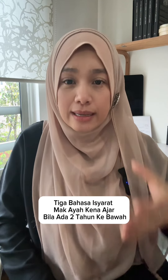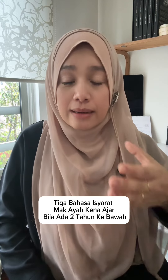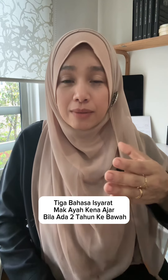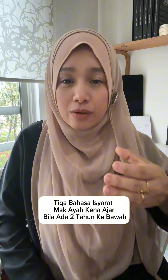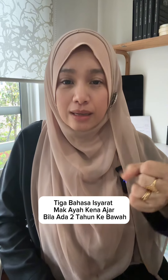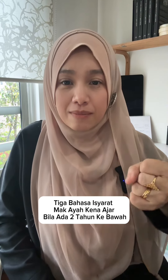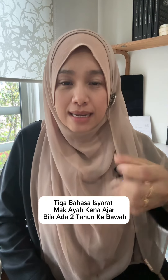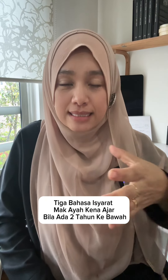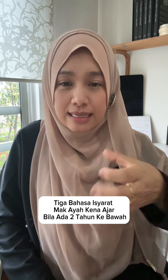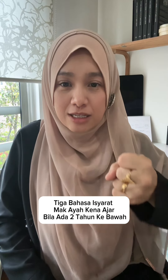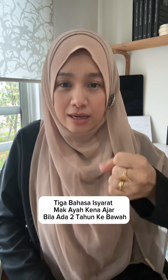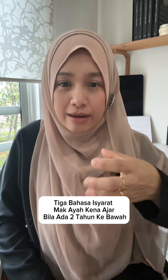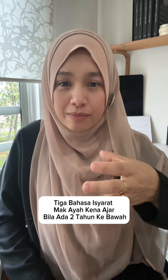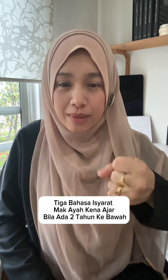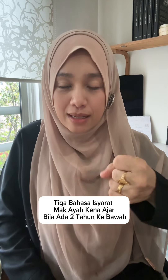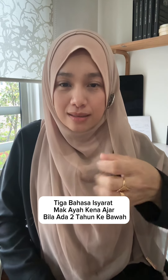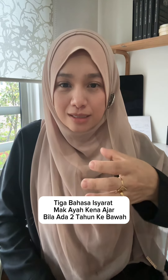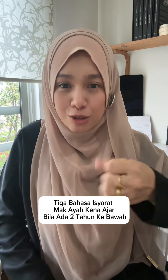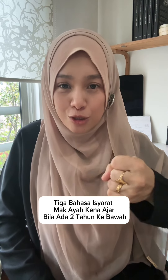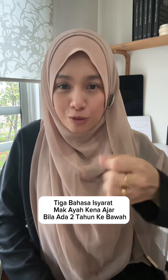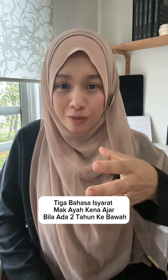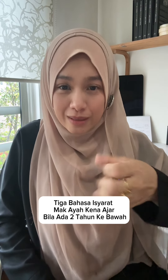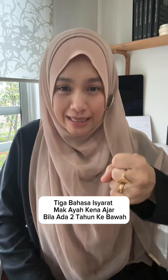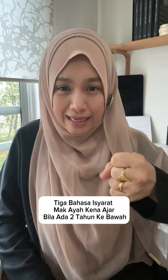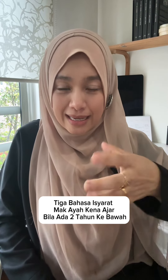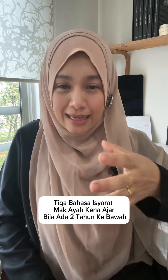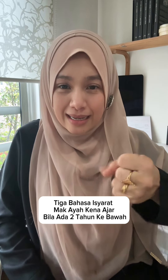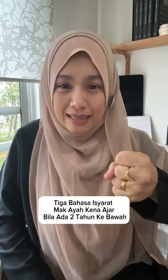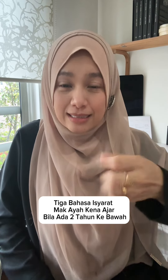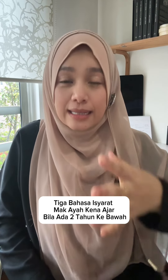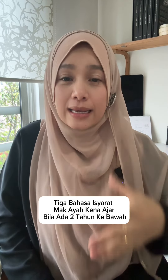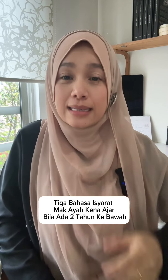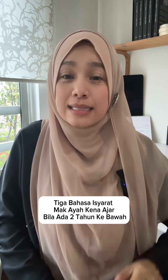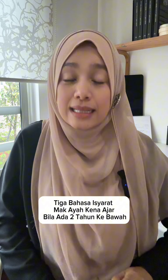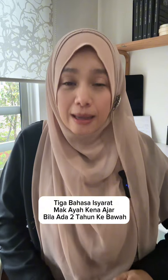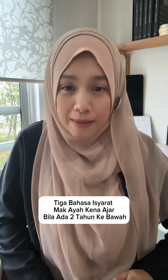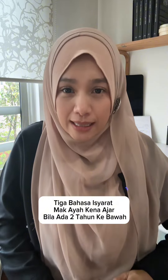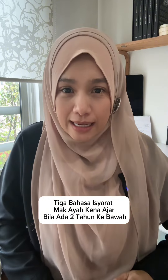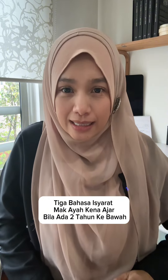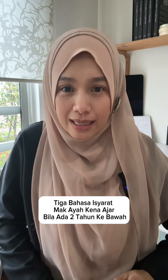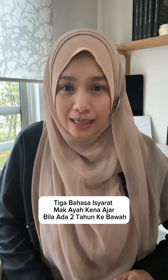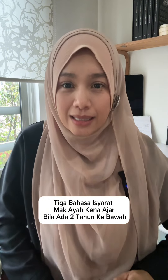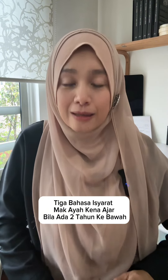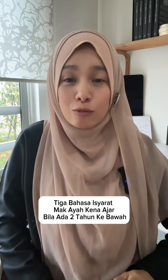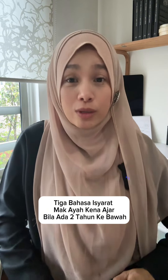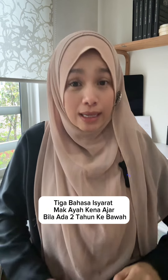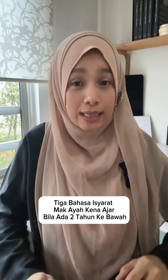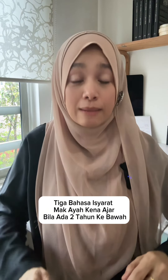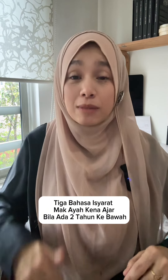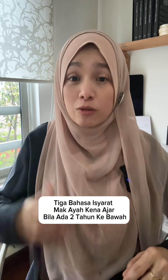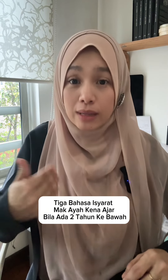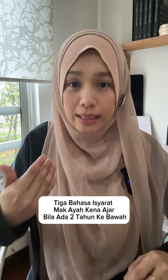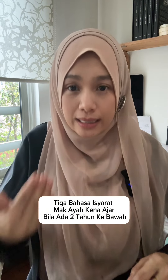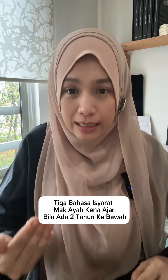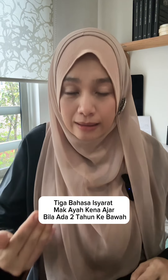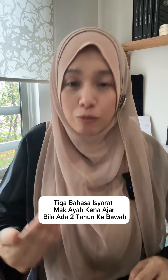menggunakan bahasa isyarat milk susu begini Jadi Setiap kali anak-anak kita mungkin yang belum lagi boleh